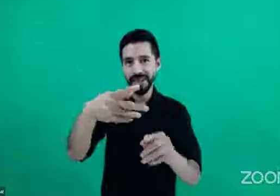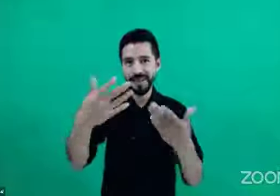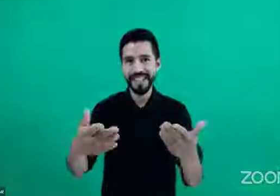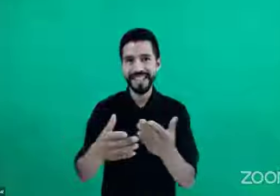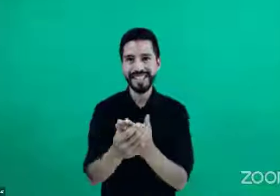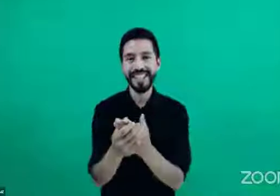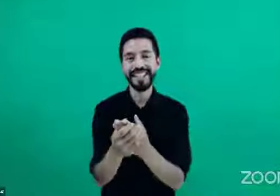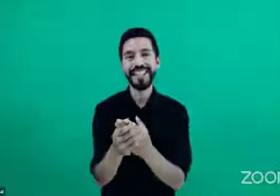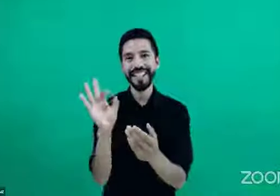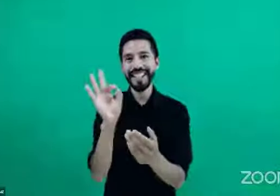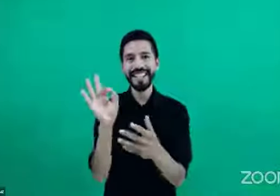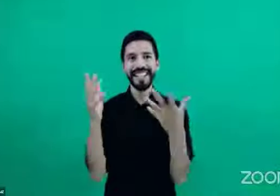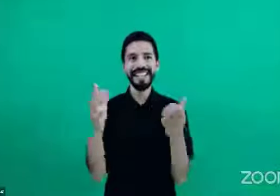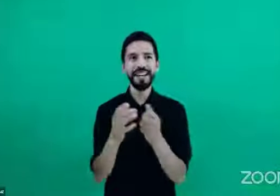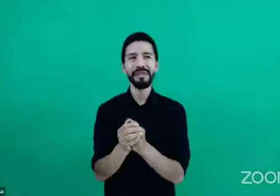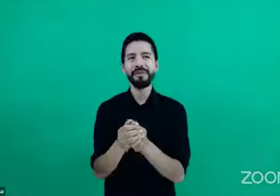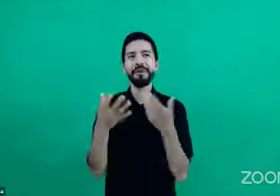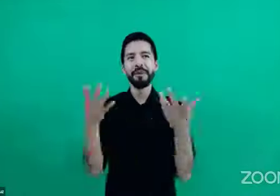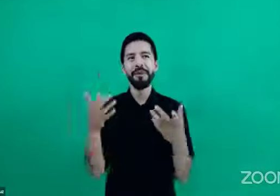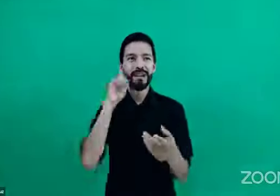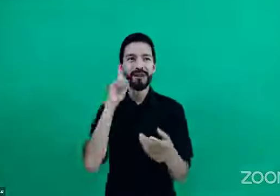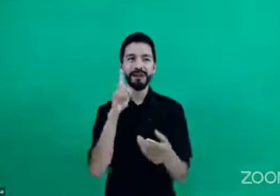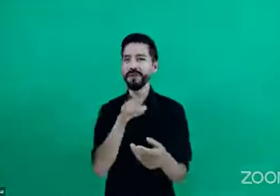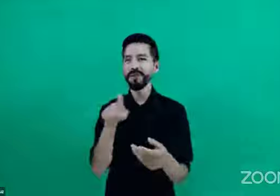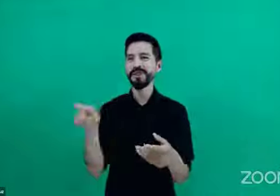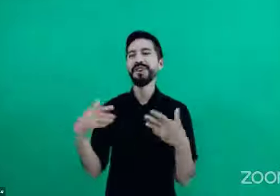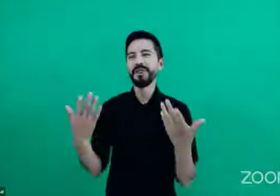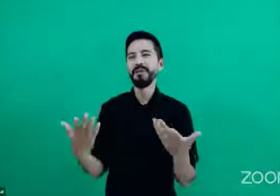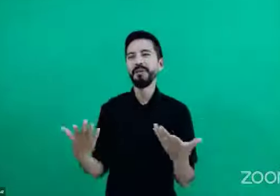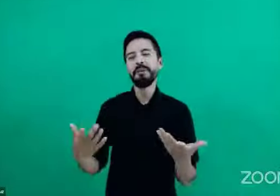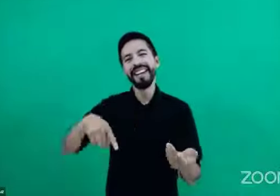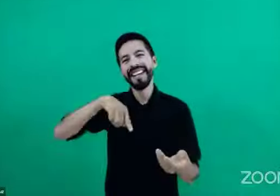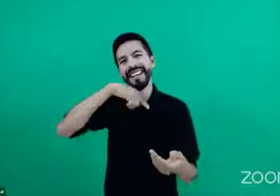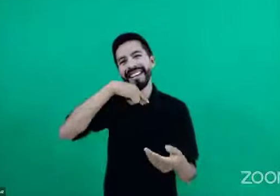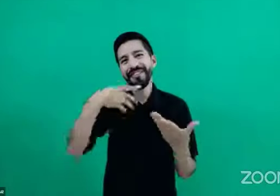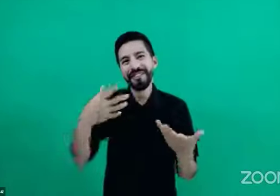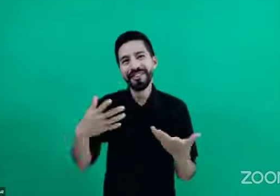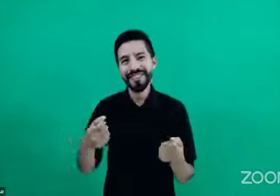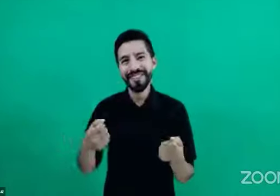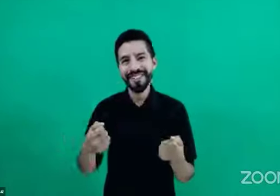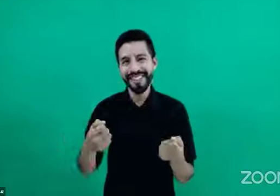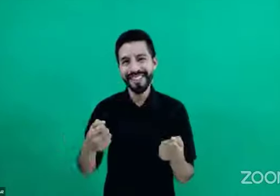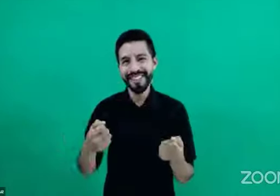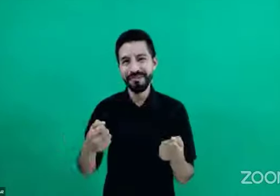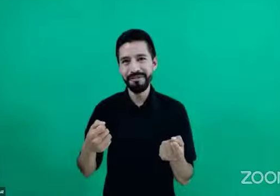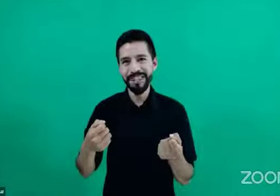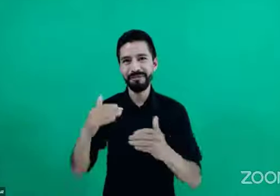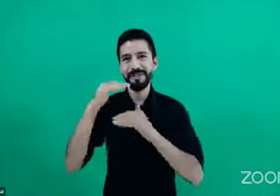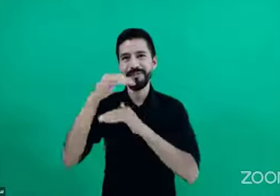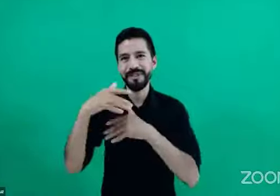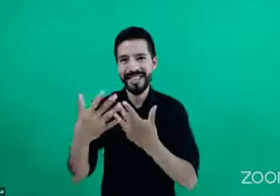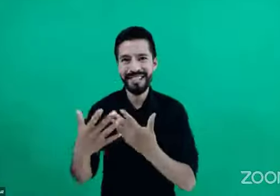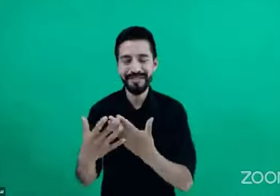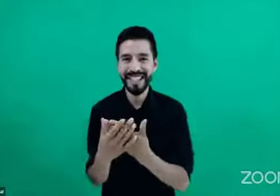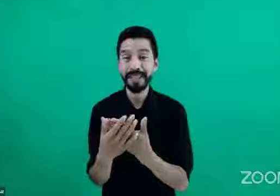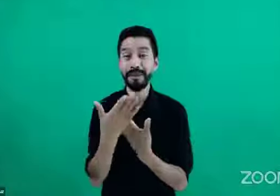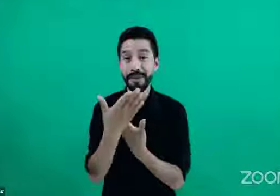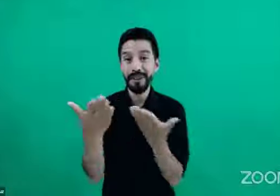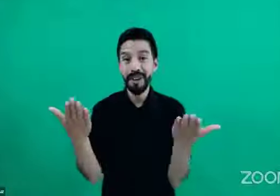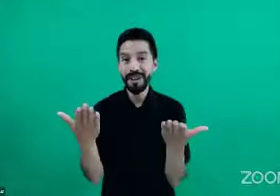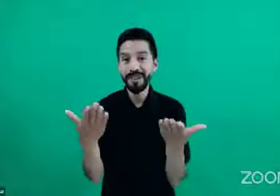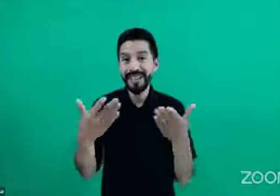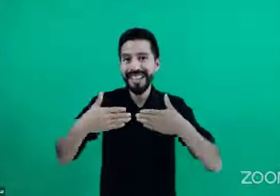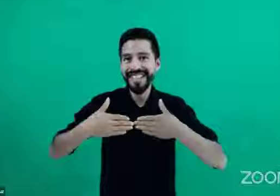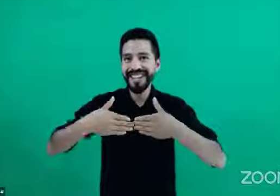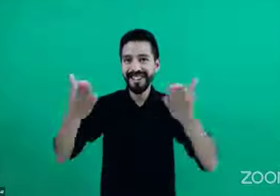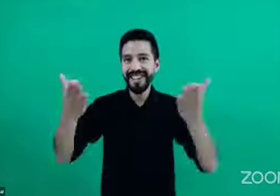la cual ustedes están, que quizá digan, bueno, pero a los sordos, ¿como para qué, no? Como que ponemos esa limitante,